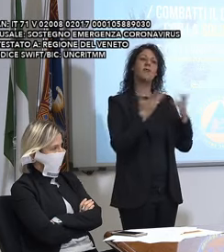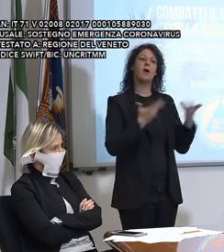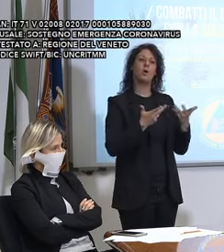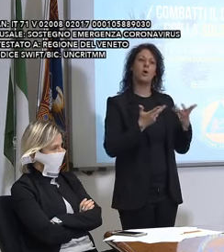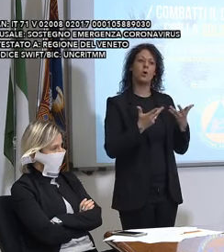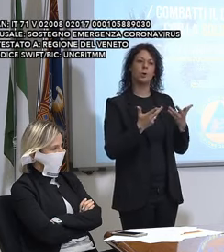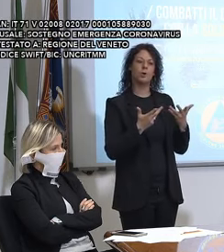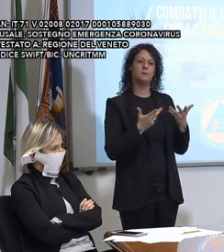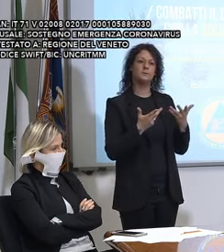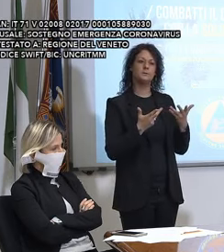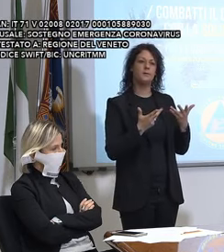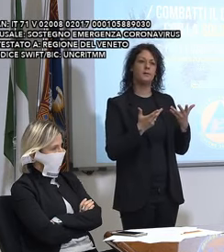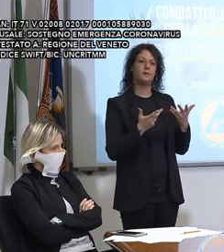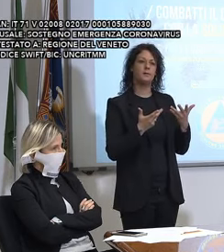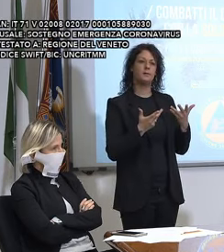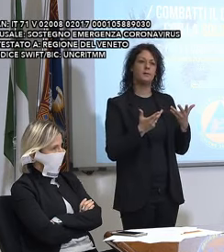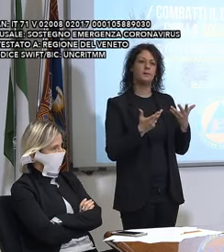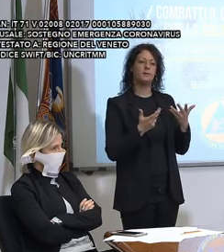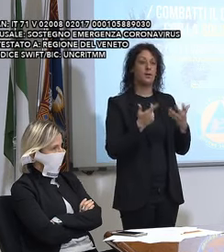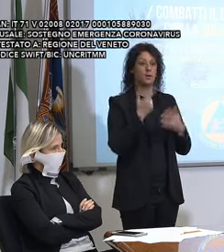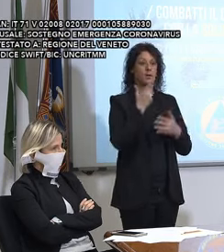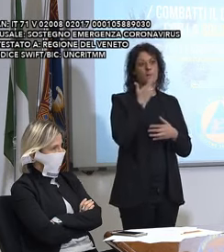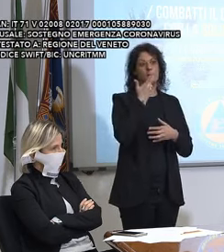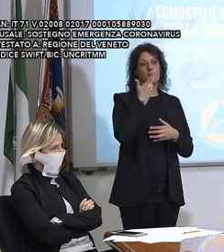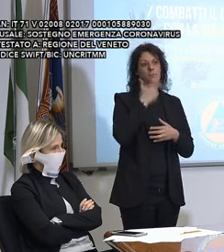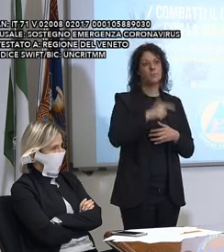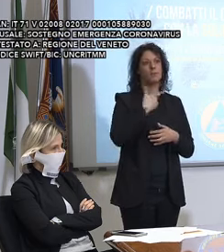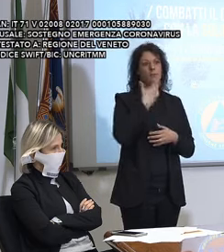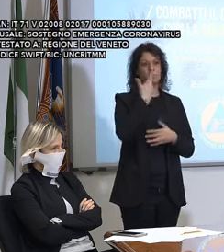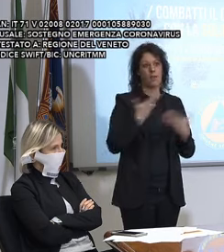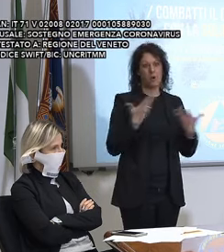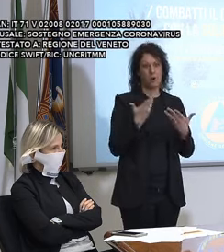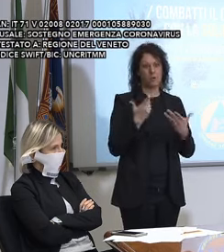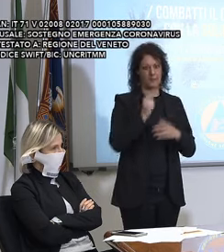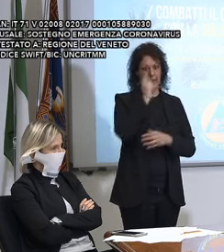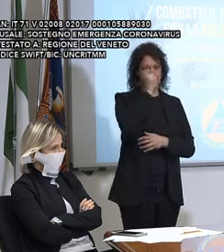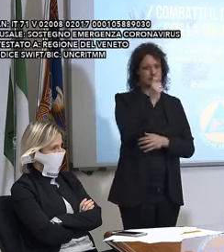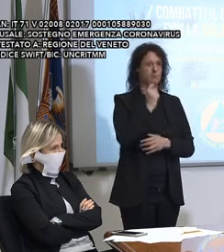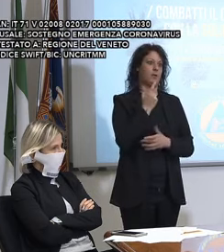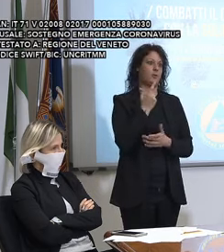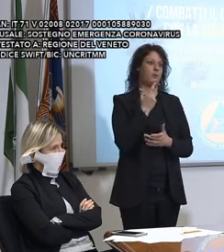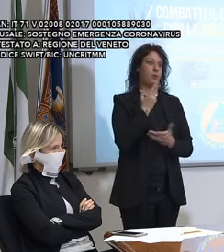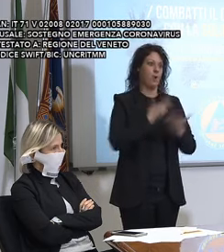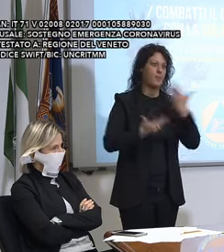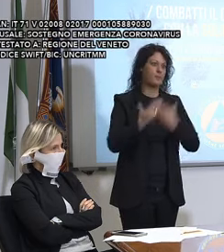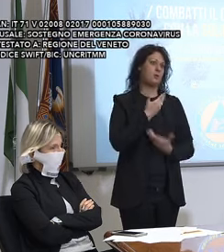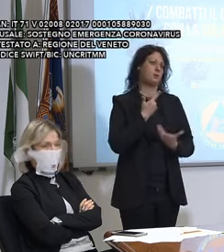di essere, come si può dire, assolutamente rispettosi e collaborativi. Non esiste che facciamo